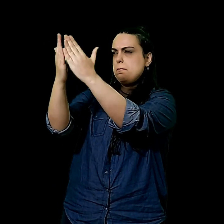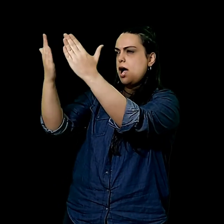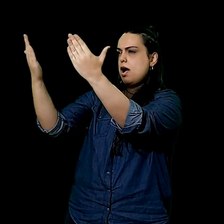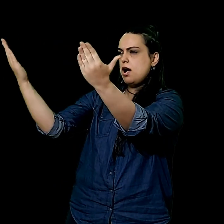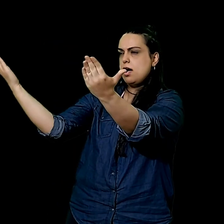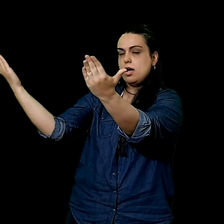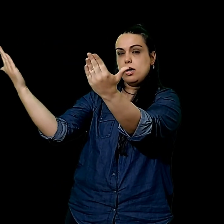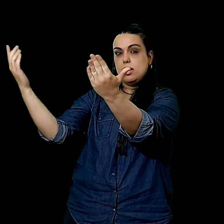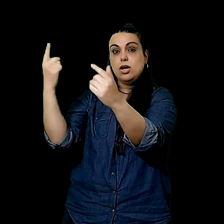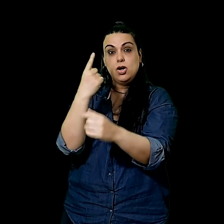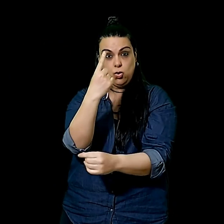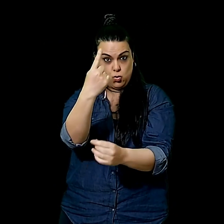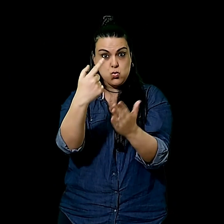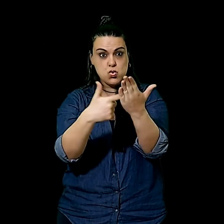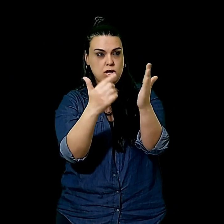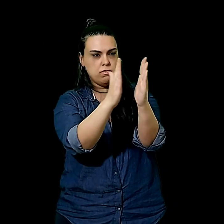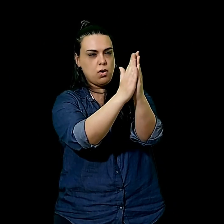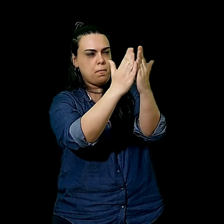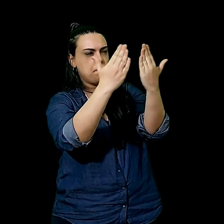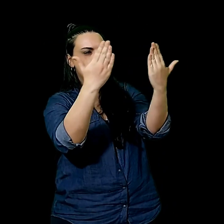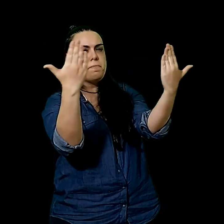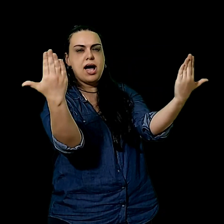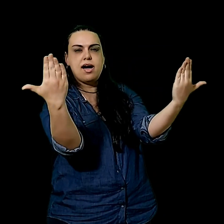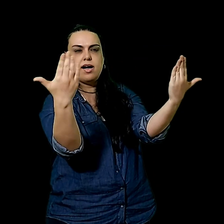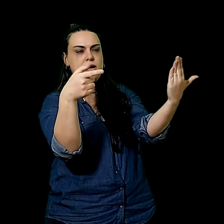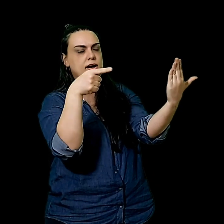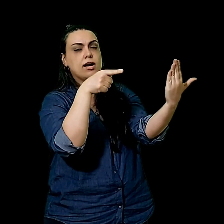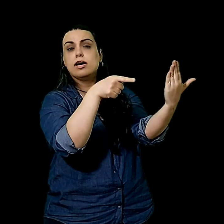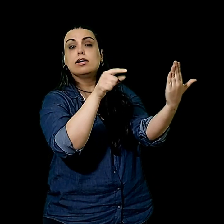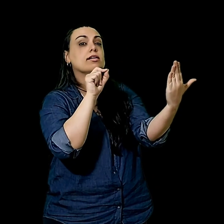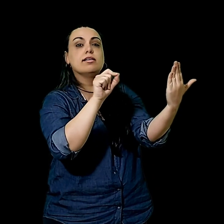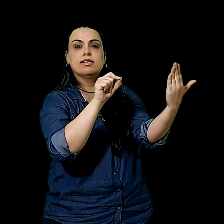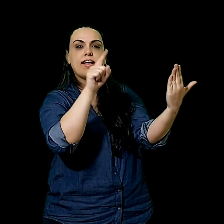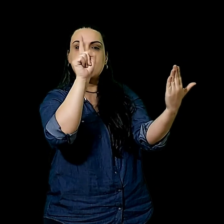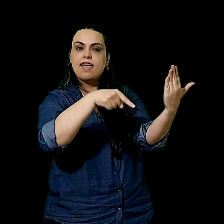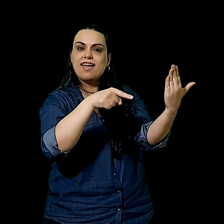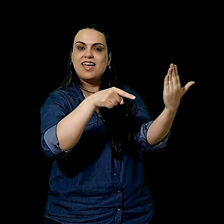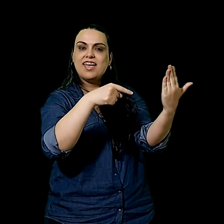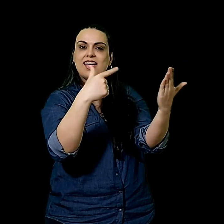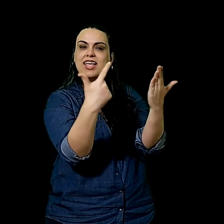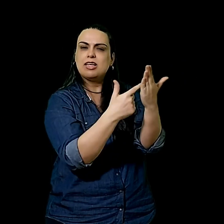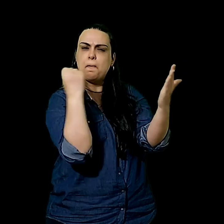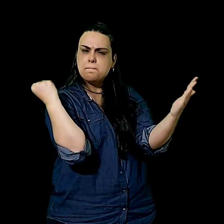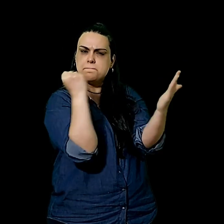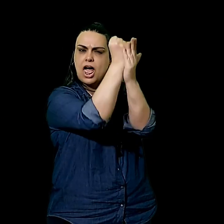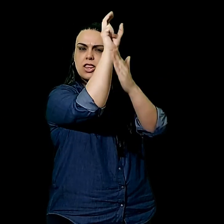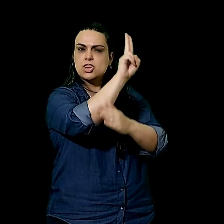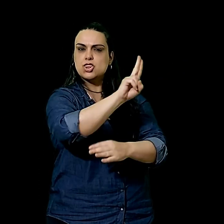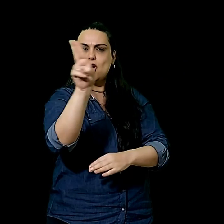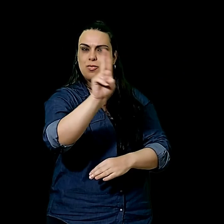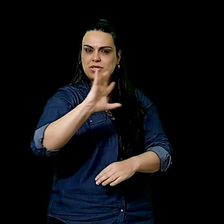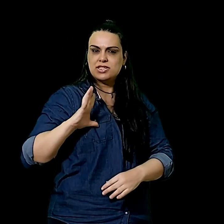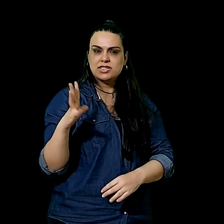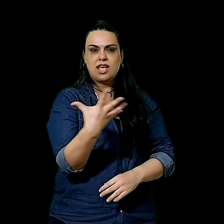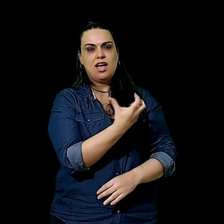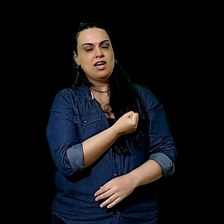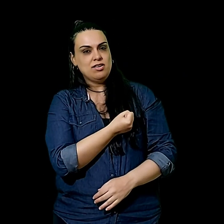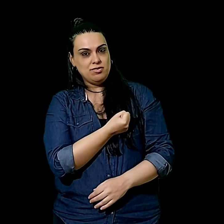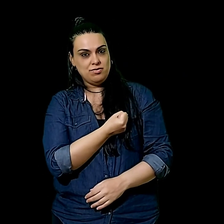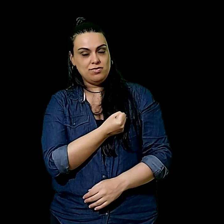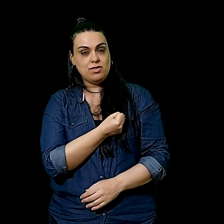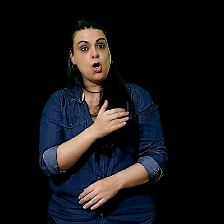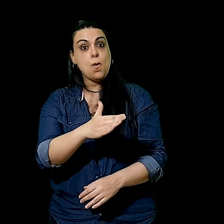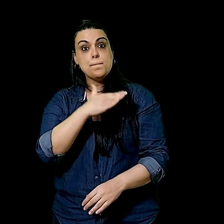E um dos livros abertos, um deles, é o livro da vida. Os mortos